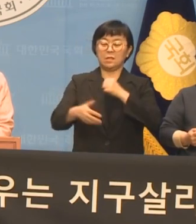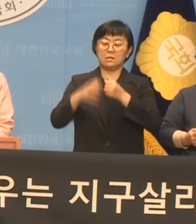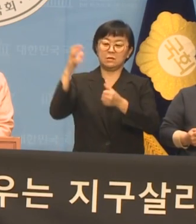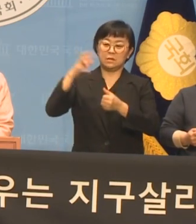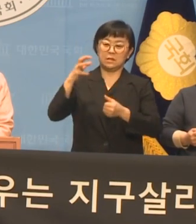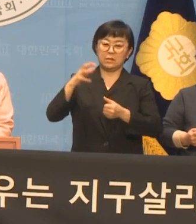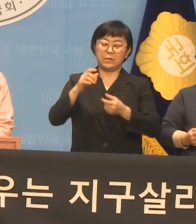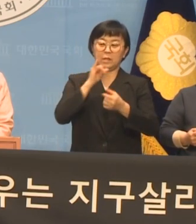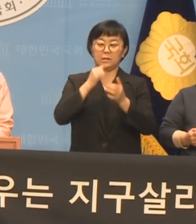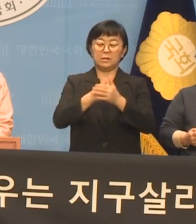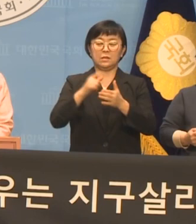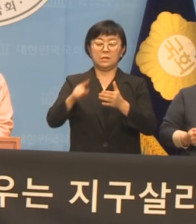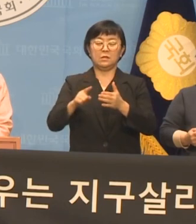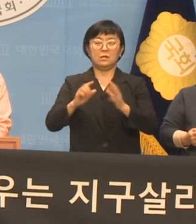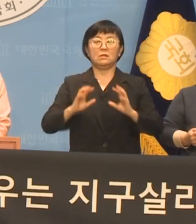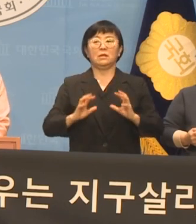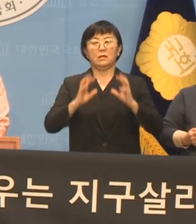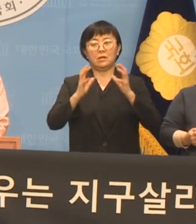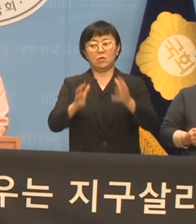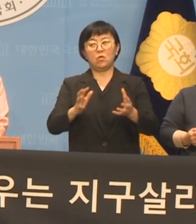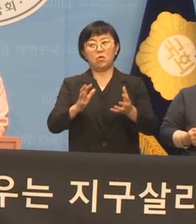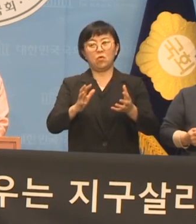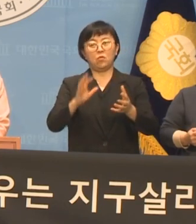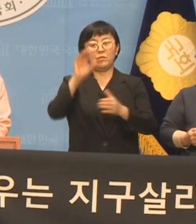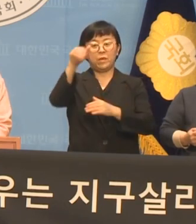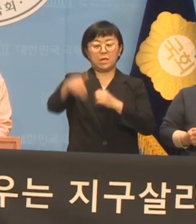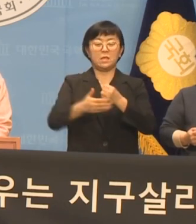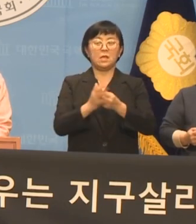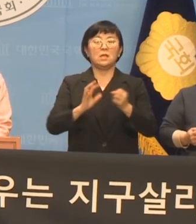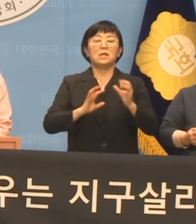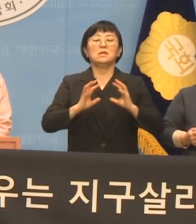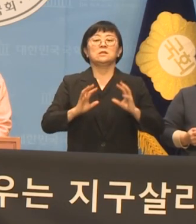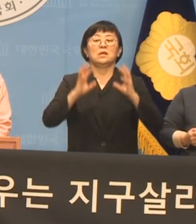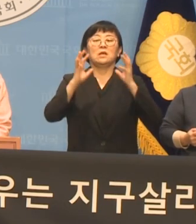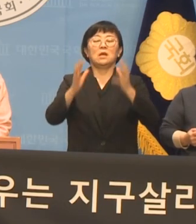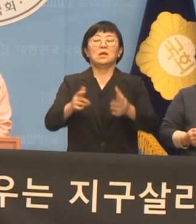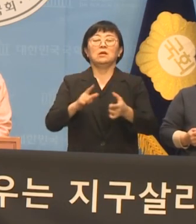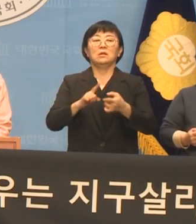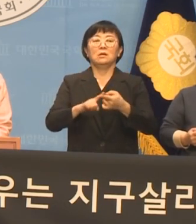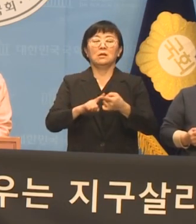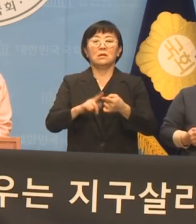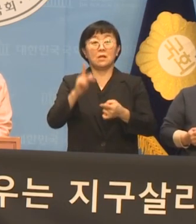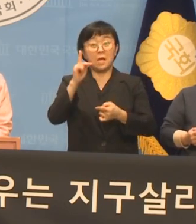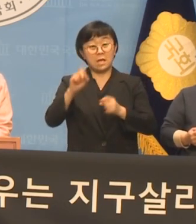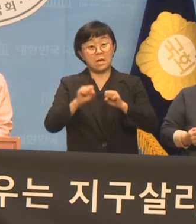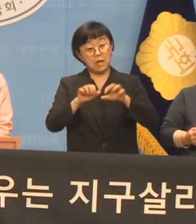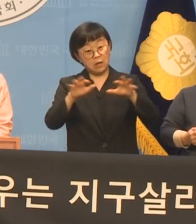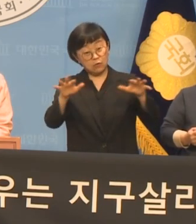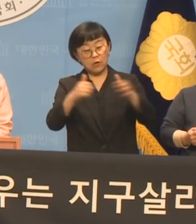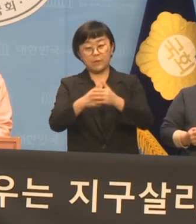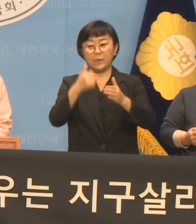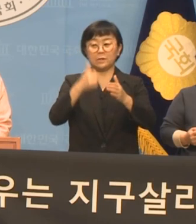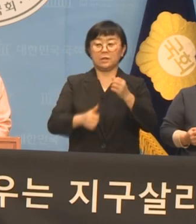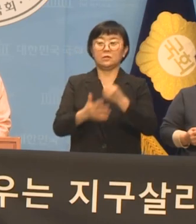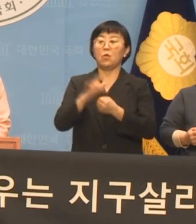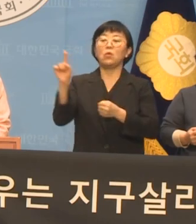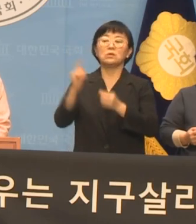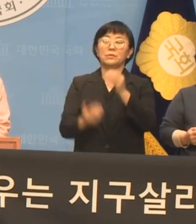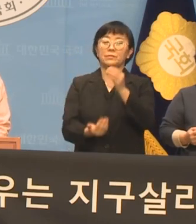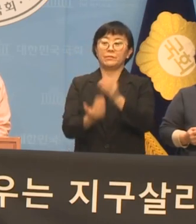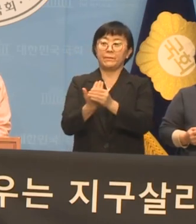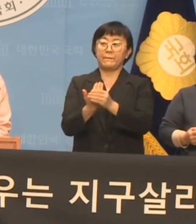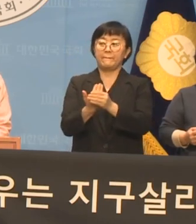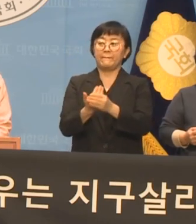받는 환맹 국가가 되었다. 하지만 세계는 K-한류에 빠져 있다. 한류가 다 어디서 나온